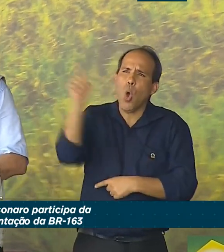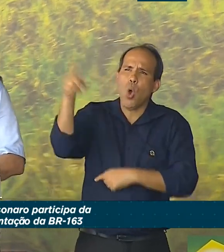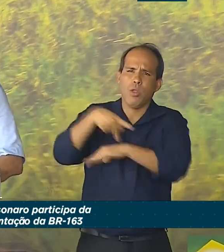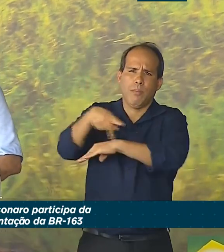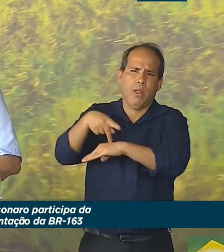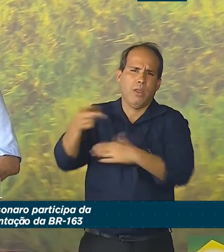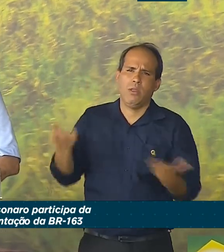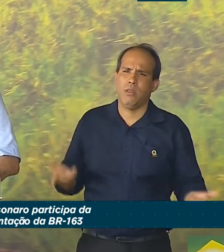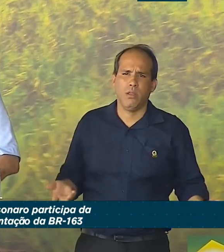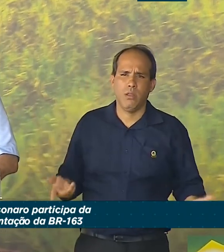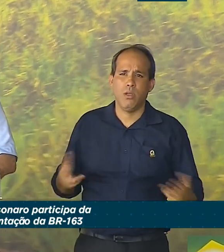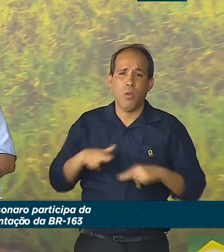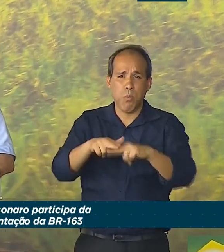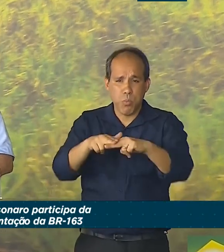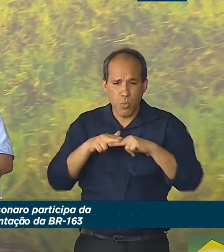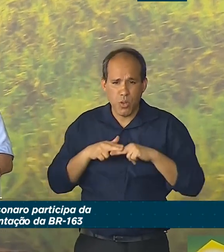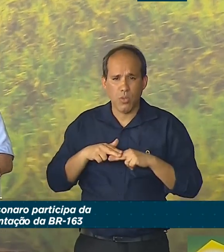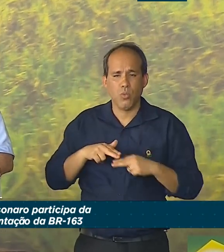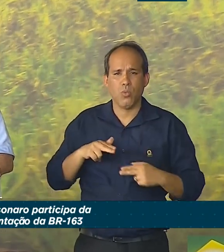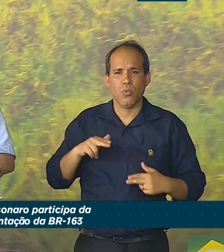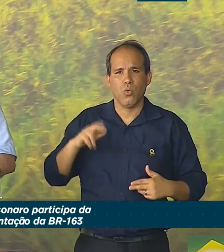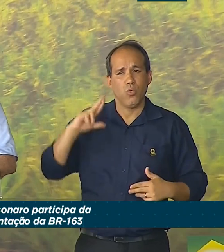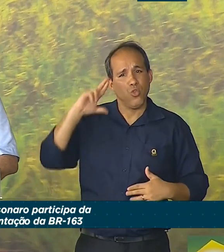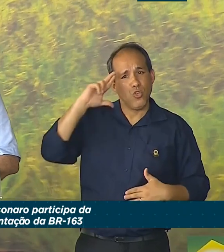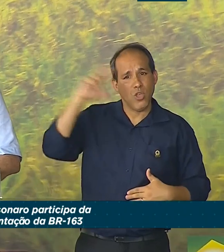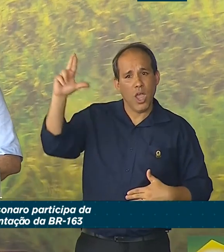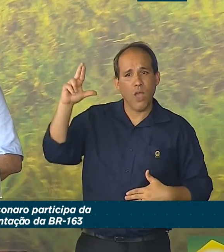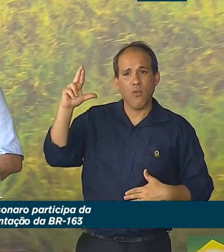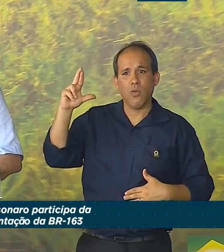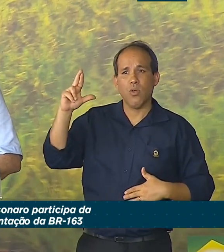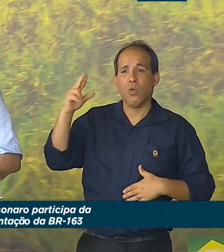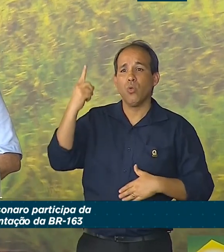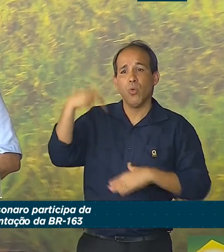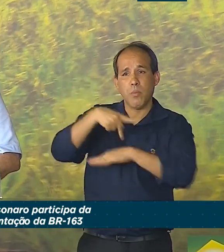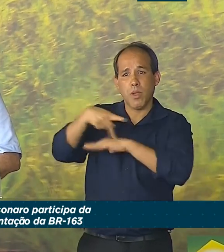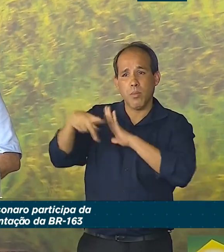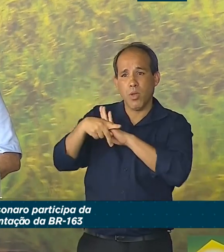toa que o chefe de um grande estado da Europa